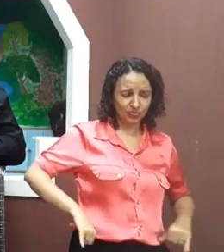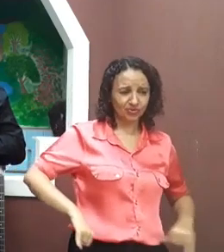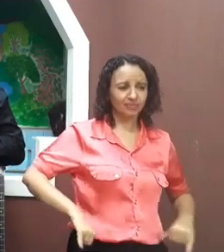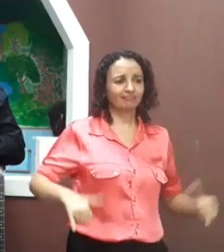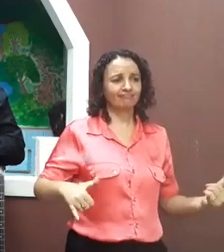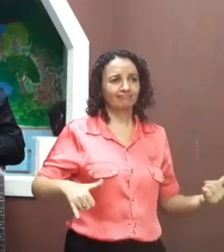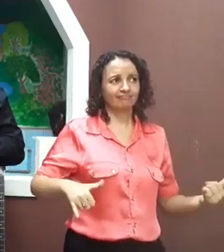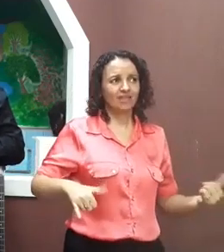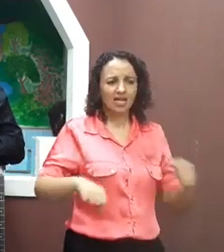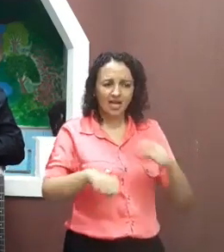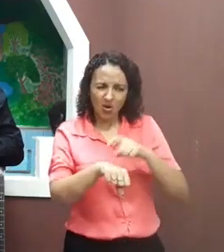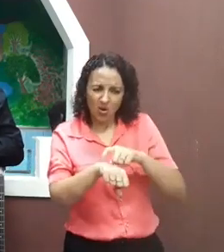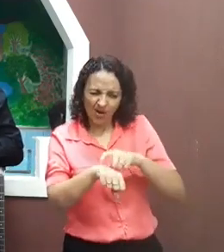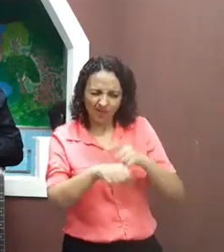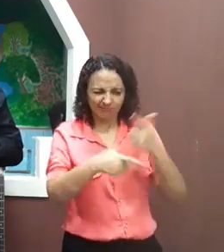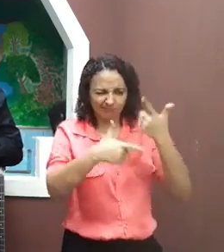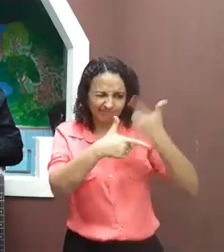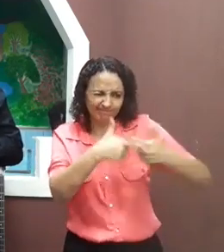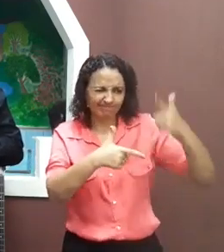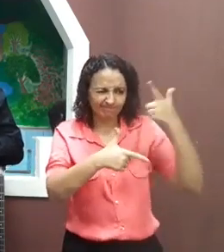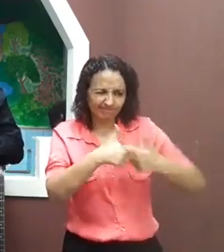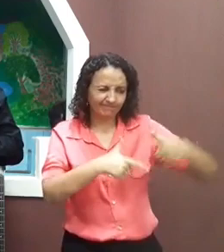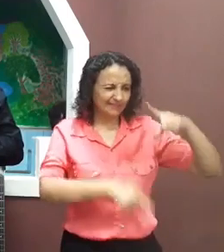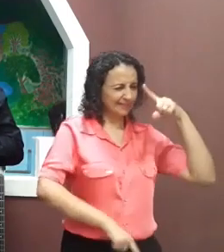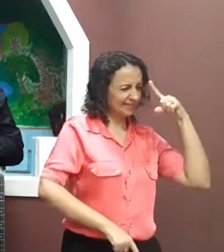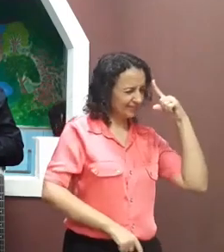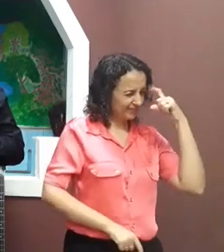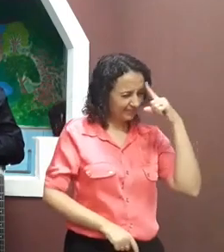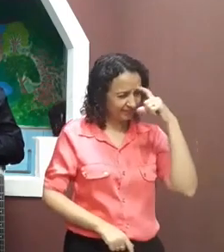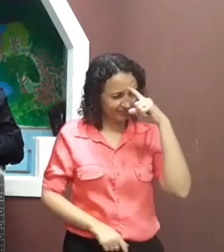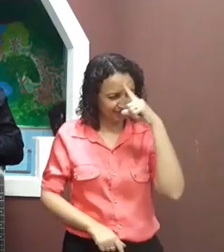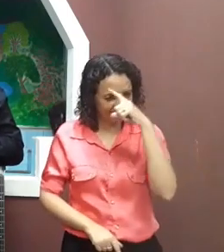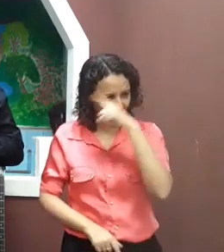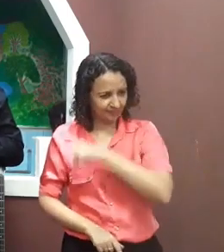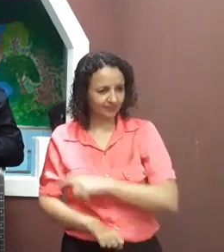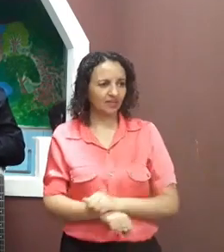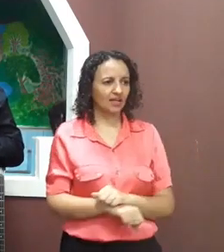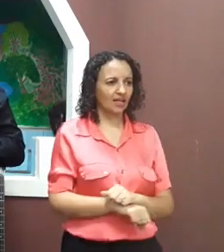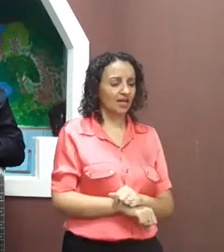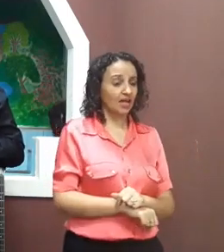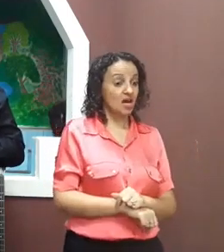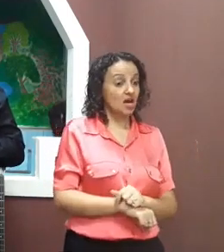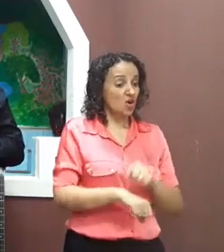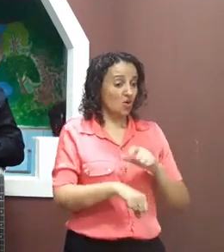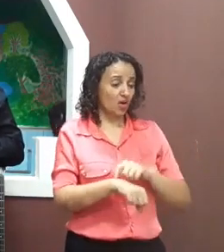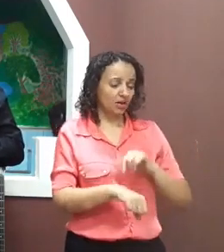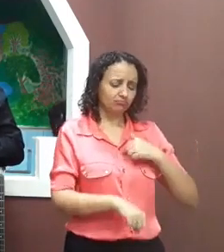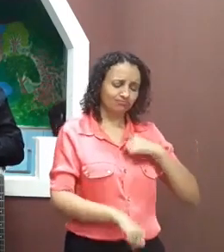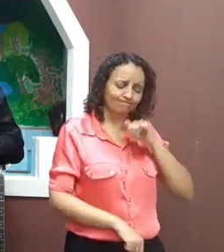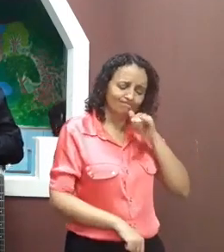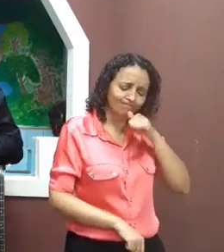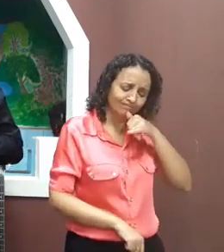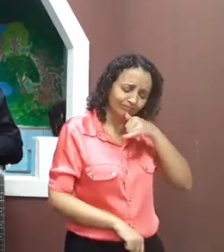no dia, meu irmão, que eu estou no dia da angústia, eu ligo para